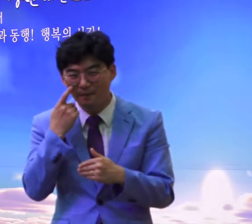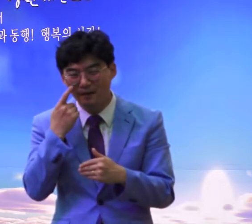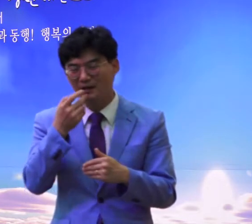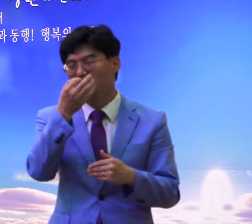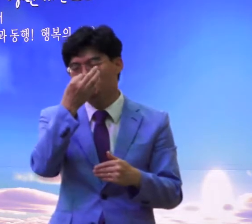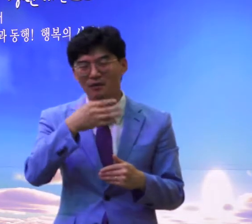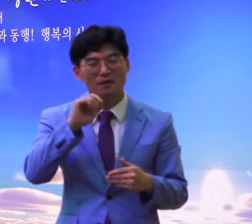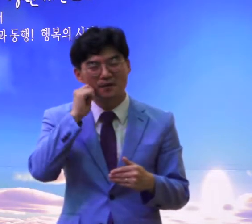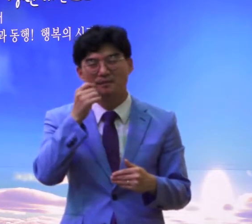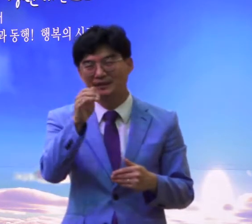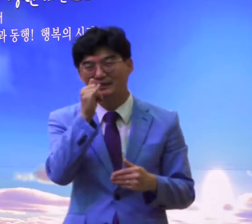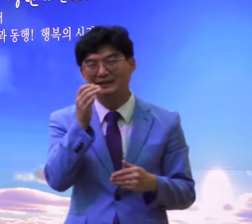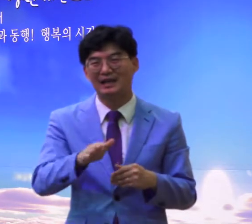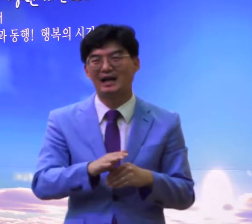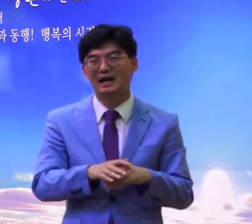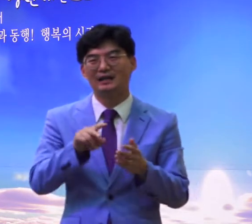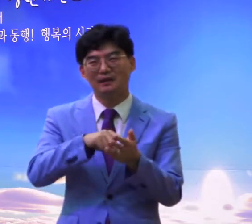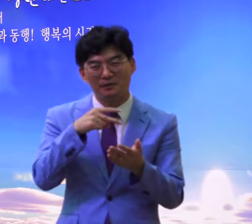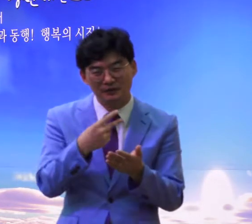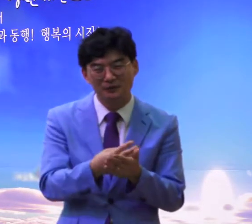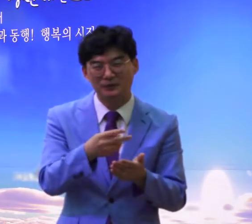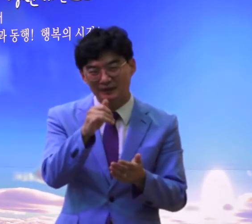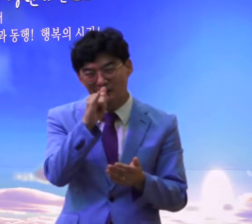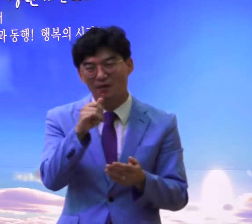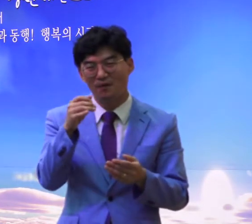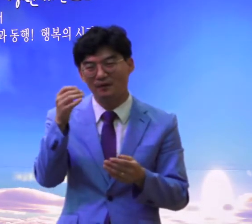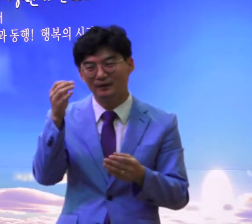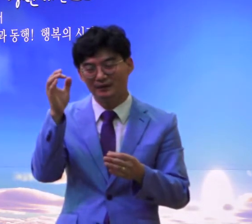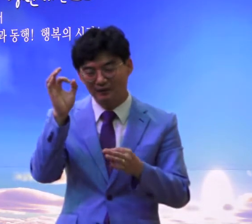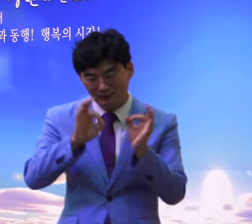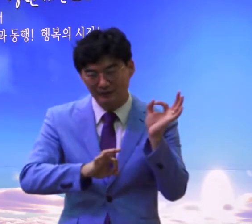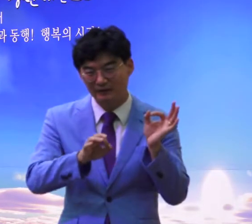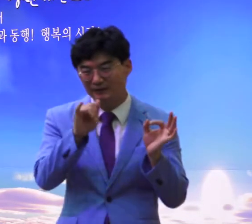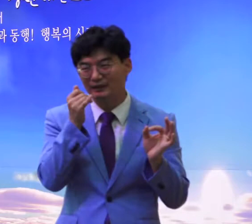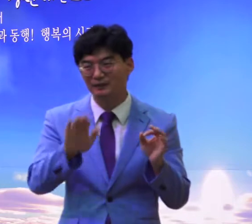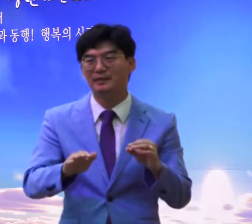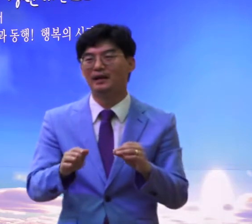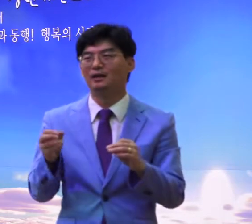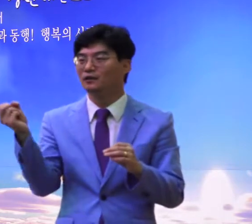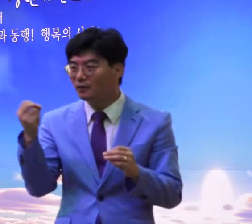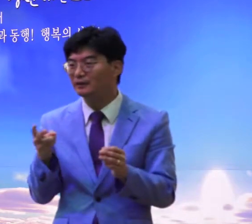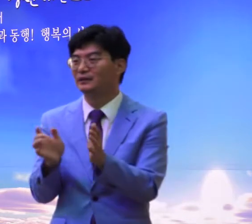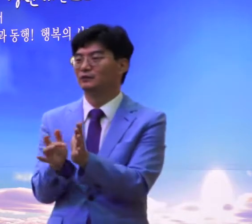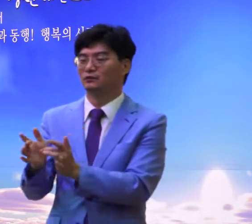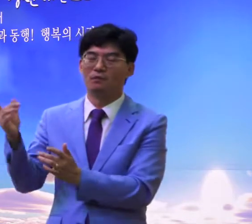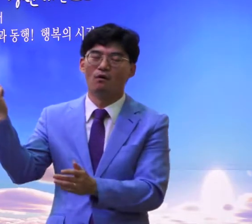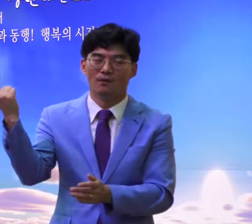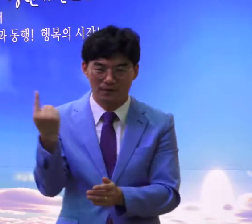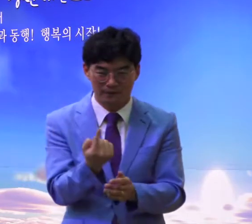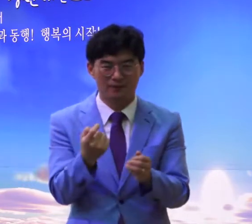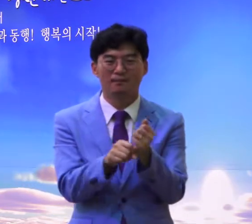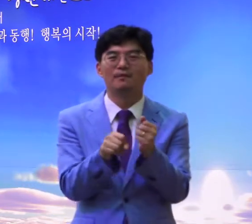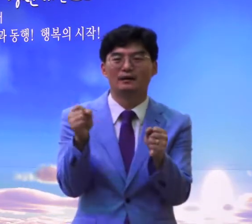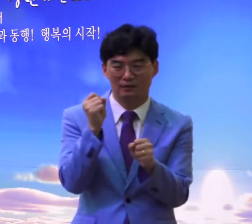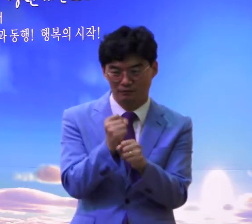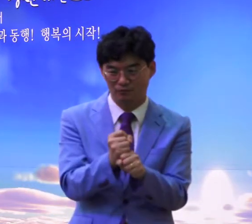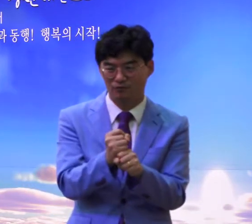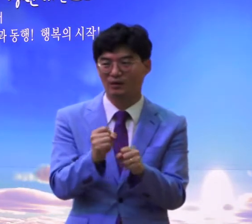몸부림을 치다가 넘어질 수도 있습니다. 그러나 그때 또다시 일어나면 됩니다. 하나님